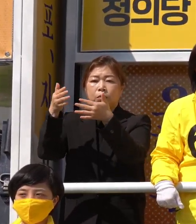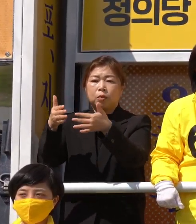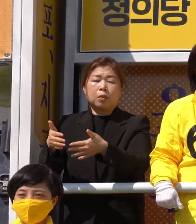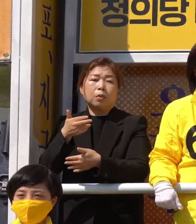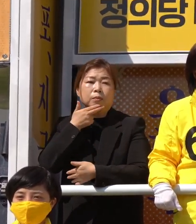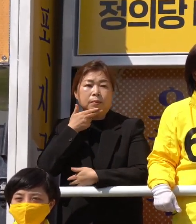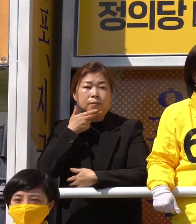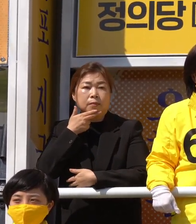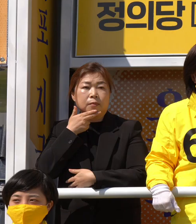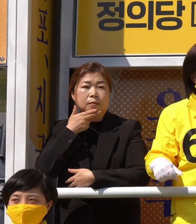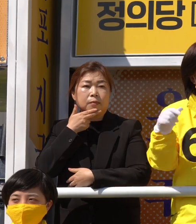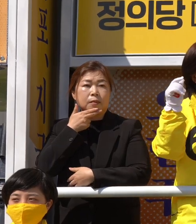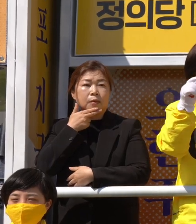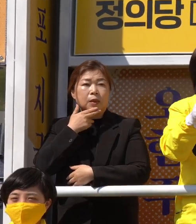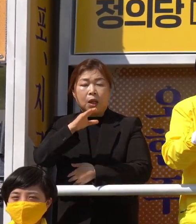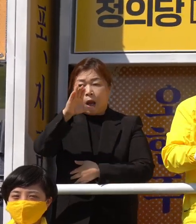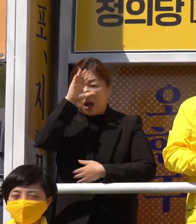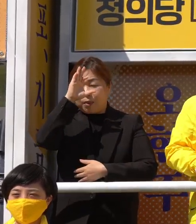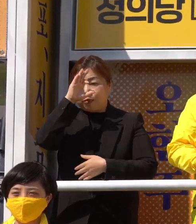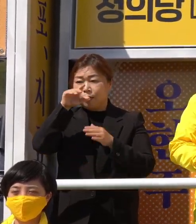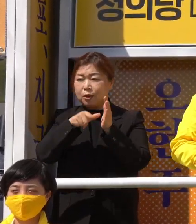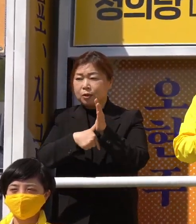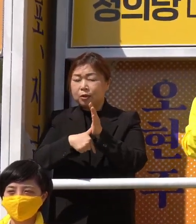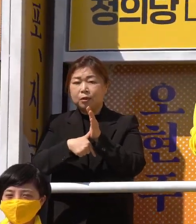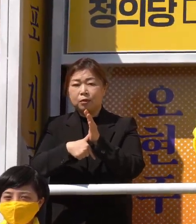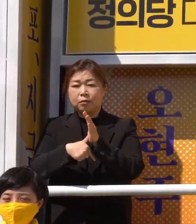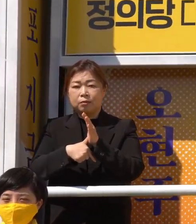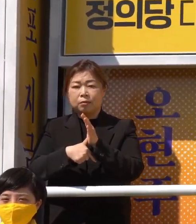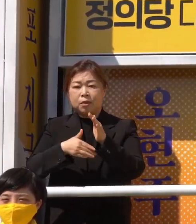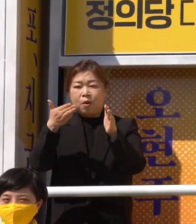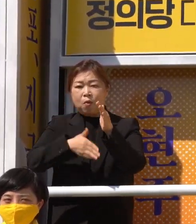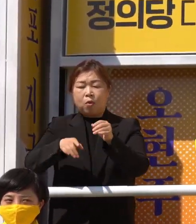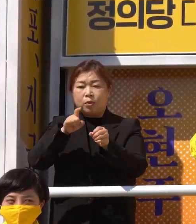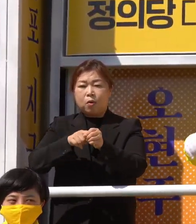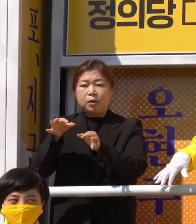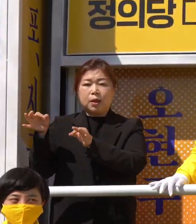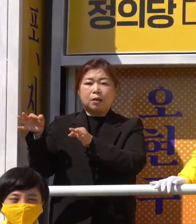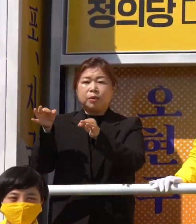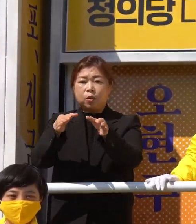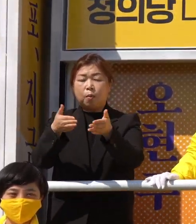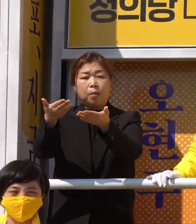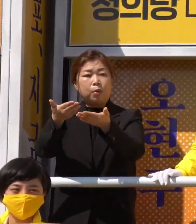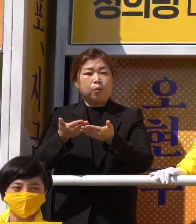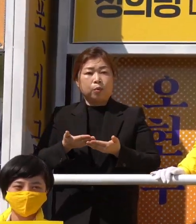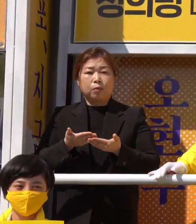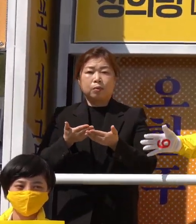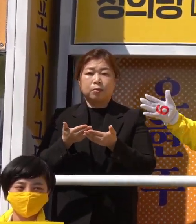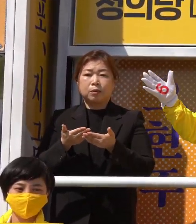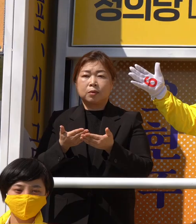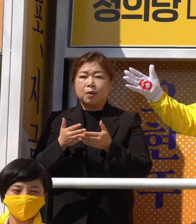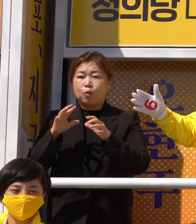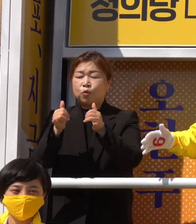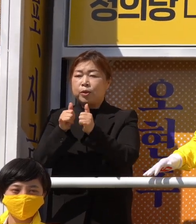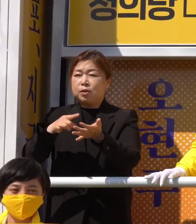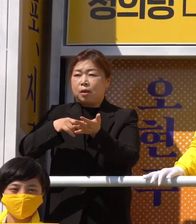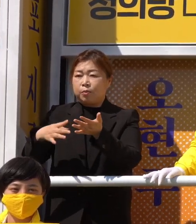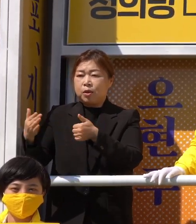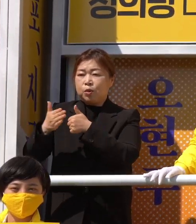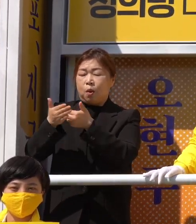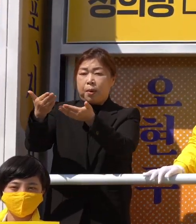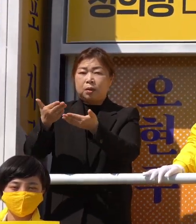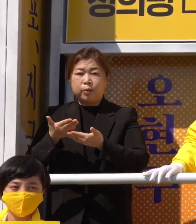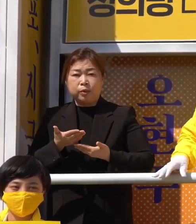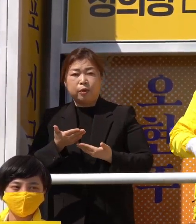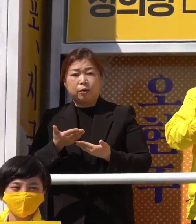없습니다. IMF 때 공적 자금으로 지원받으면서 국민 세금으로